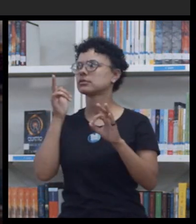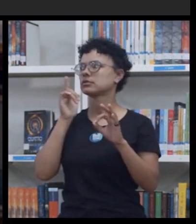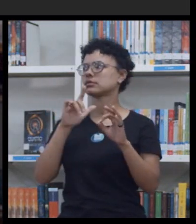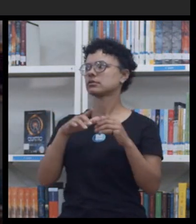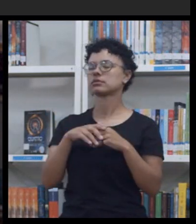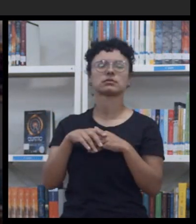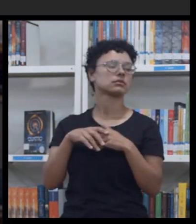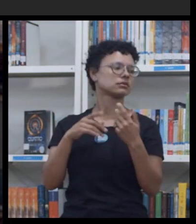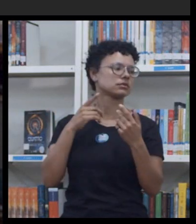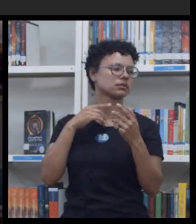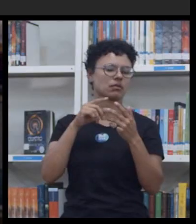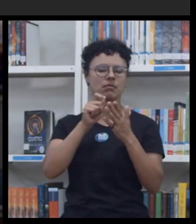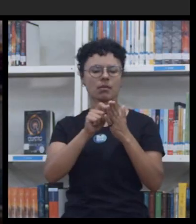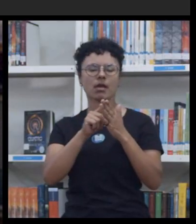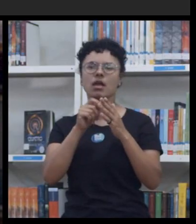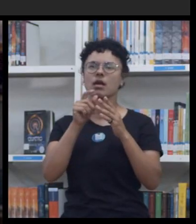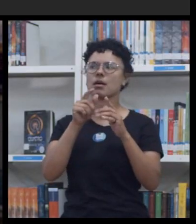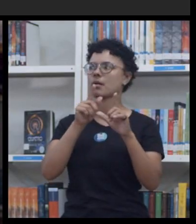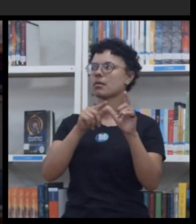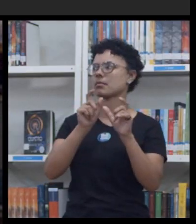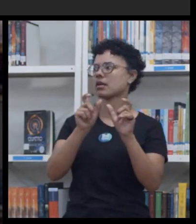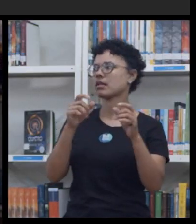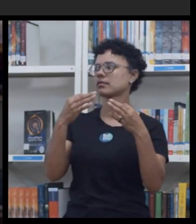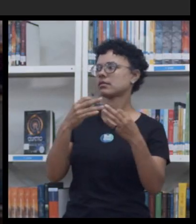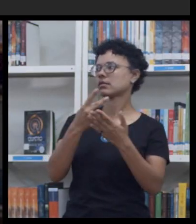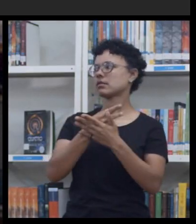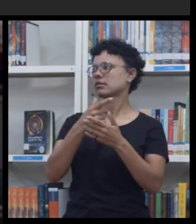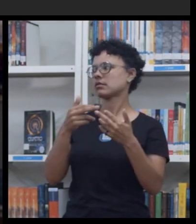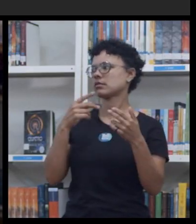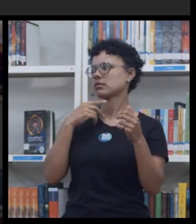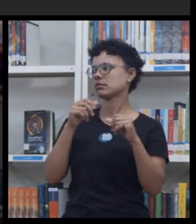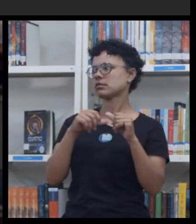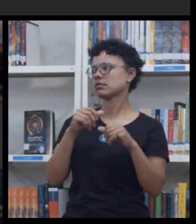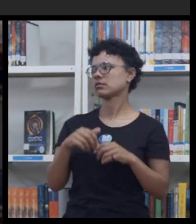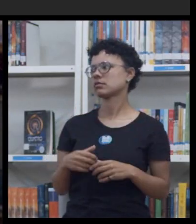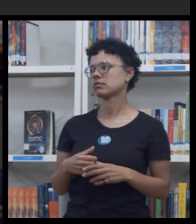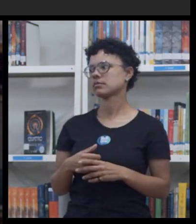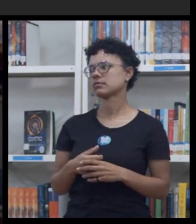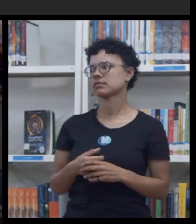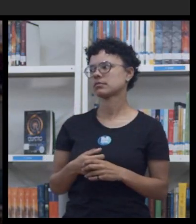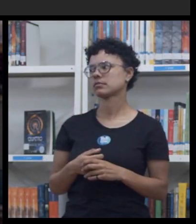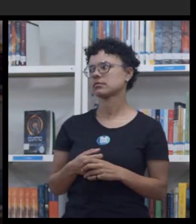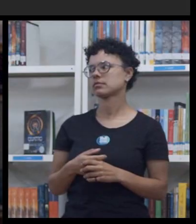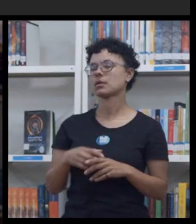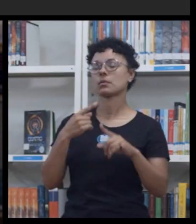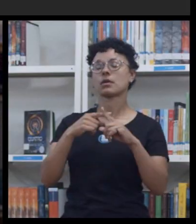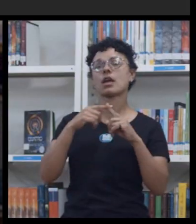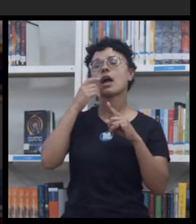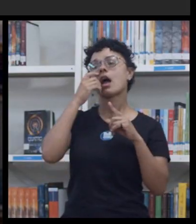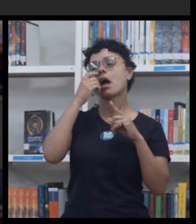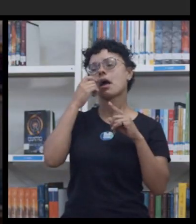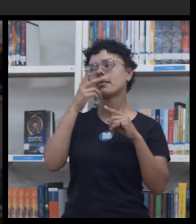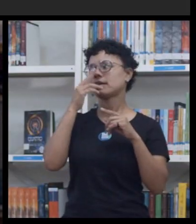usa um programa de ortografia que pode entregar uma leitura mais legal. Até porque as pessoas hoje não sabem mais